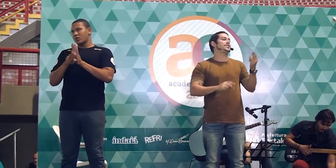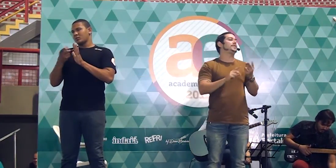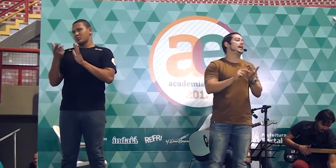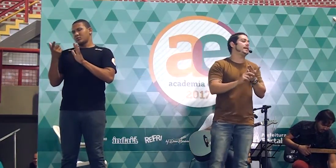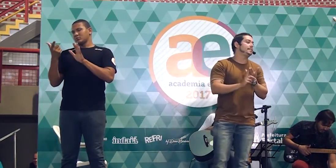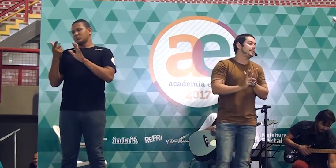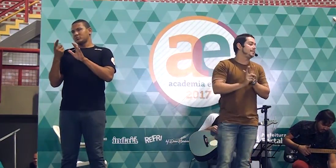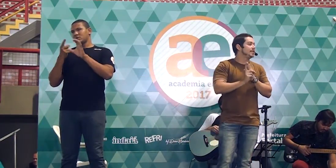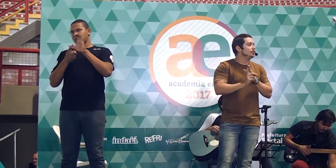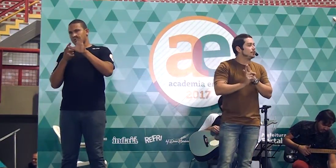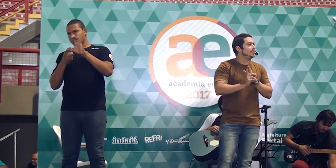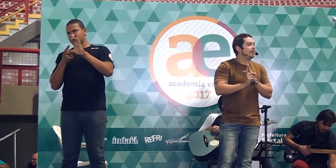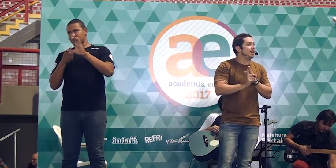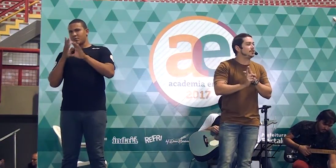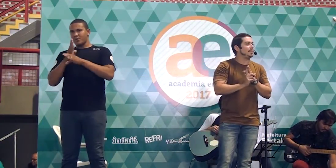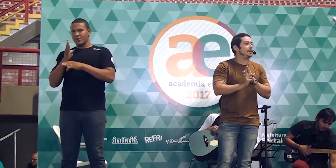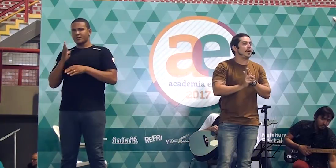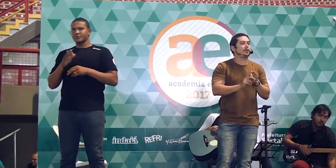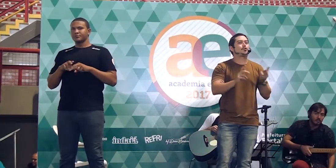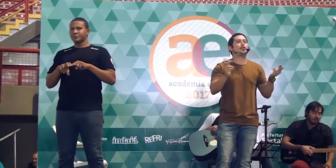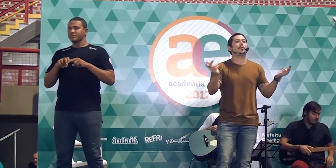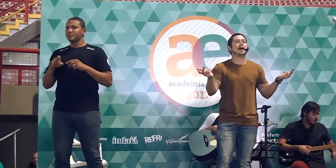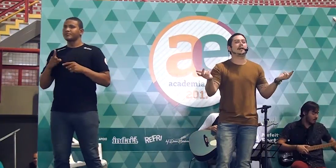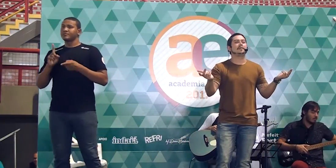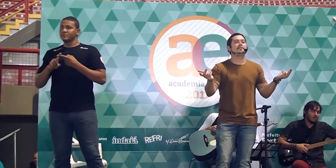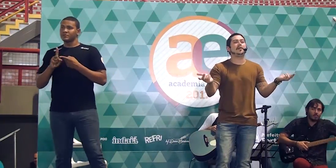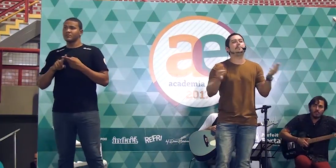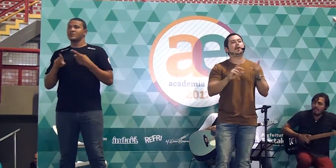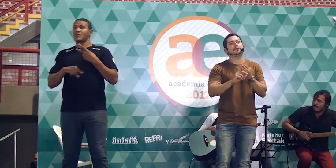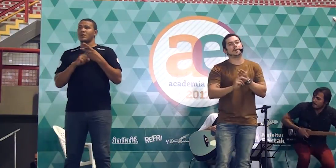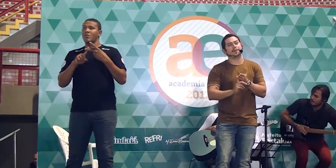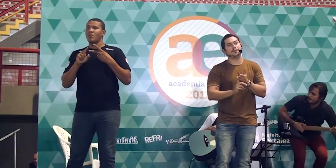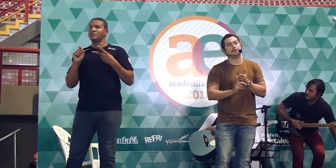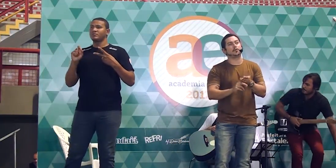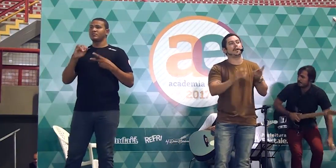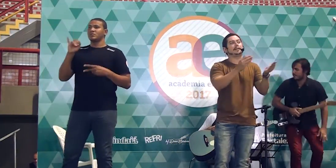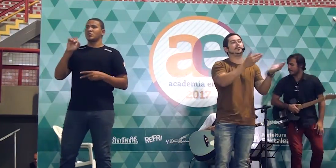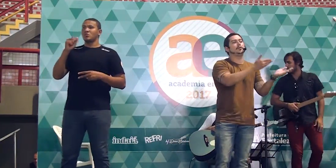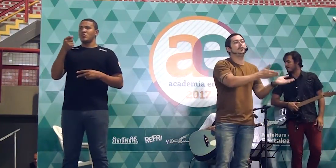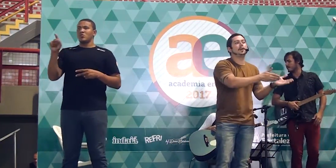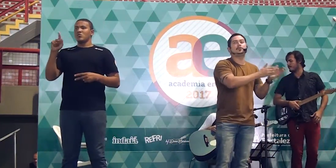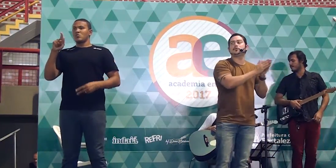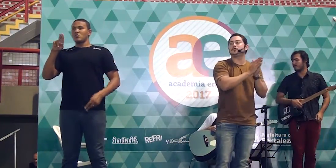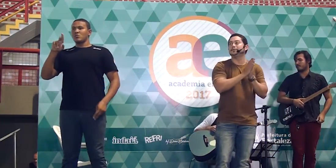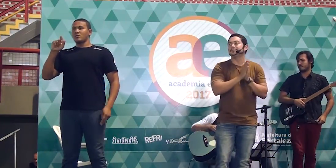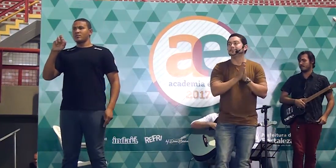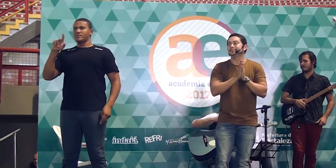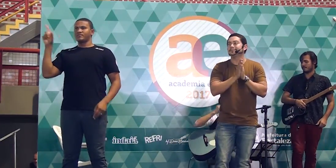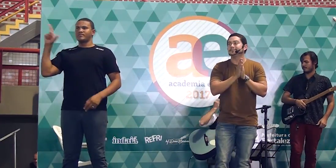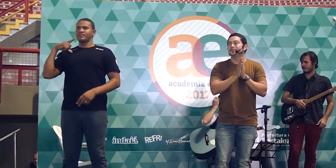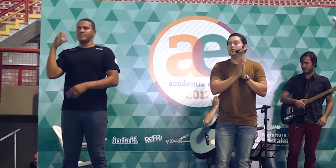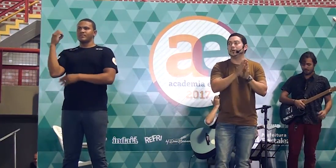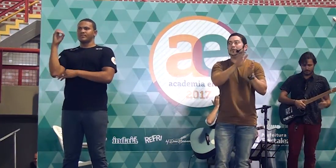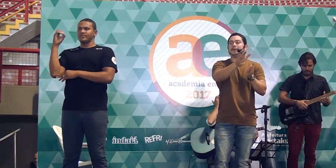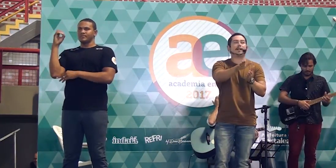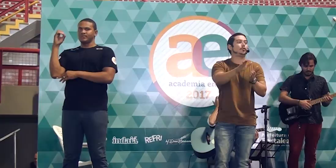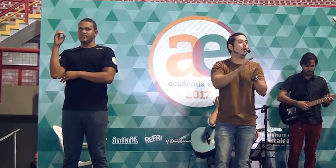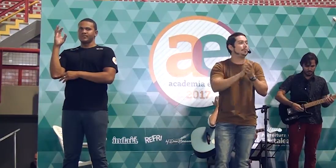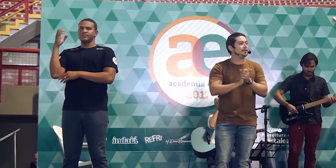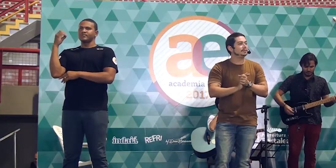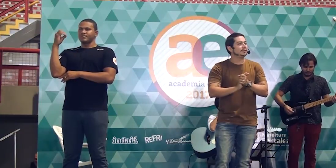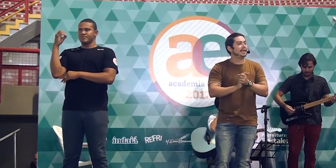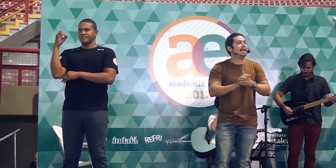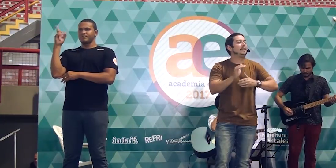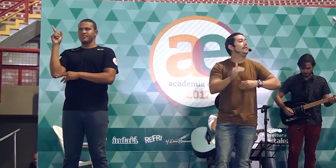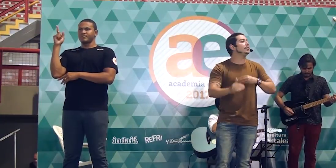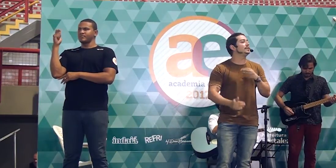segunda falsa ideia do dia 1º de abril é que o João Goulart foi embora do Brasil. João Goulart estava no Rio Grande do Sul, quando foi dado o